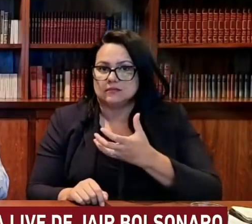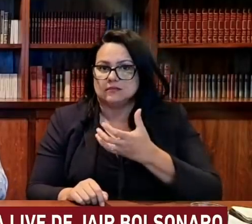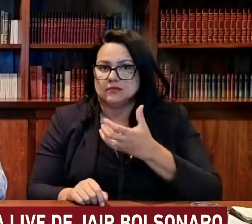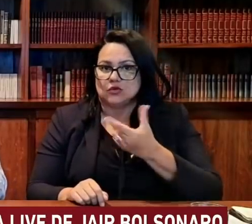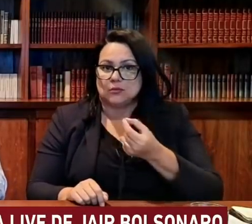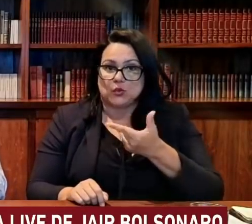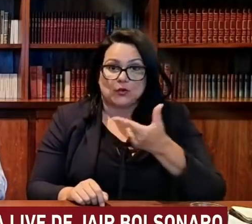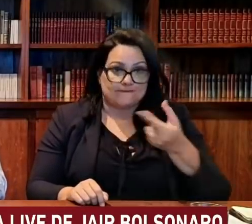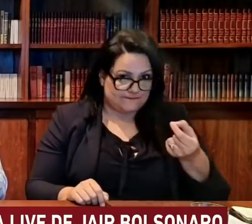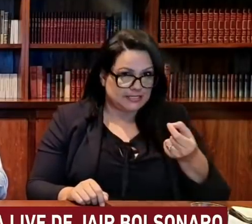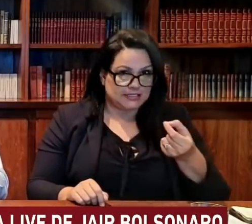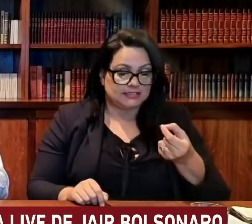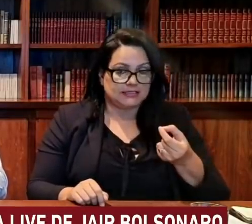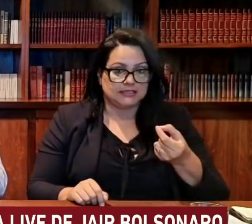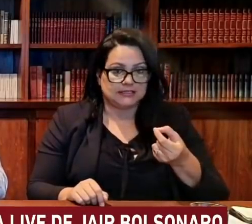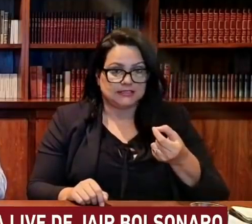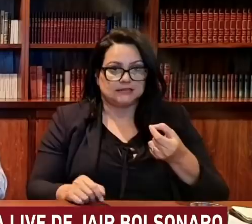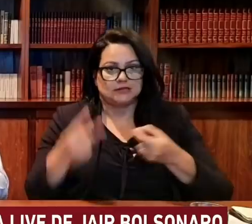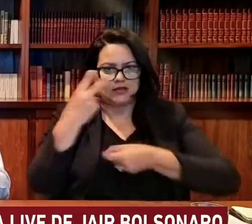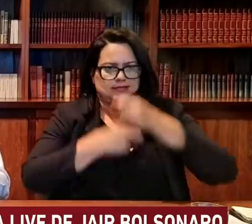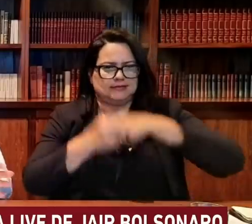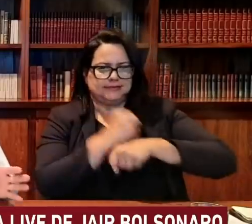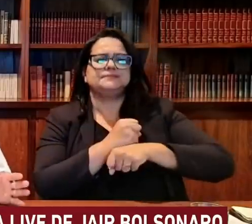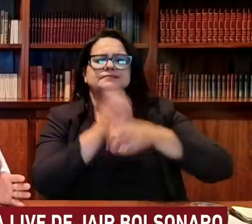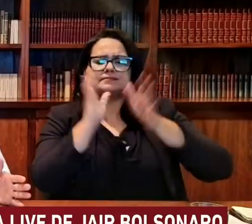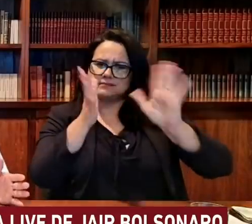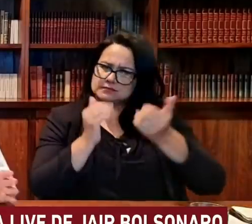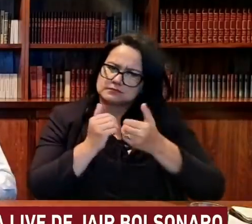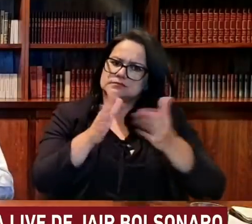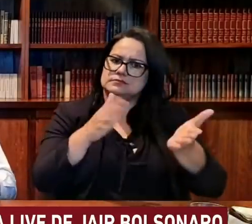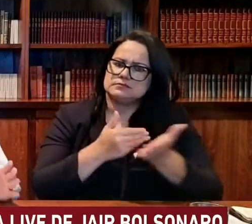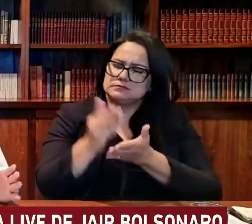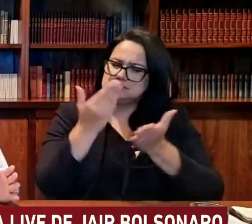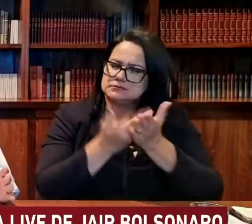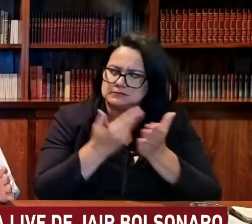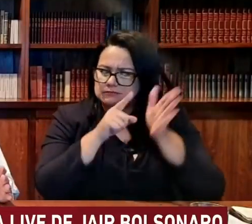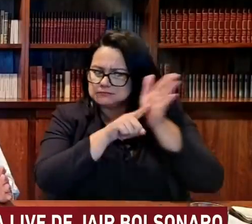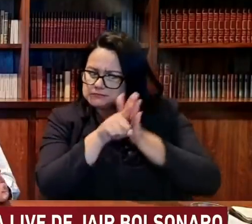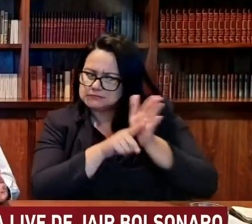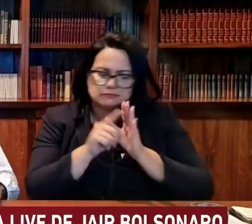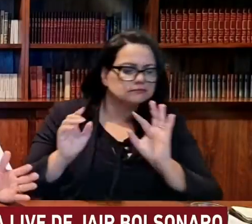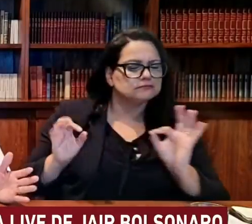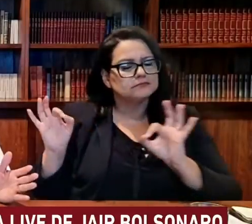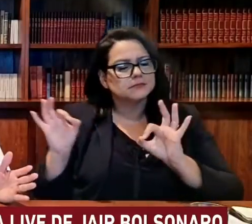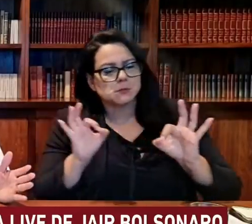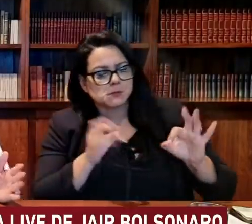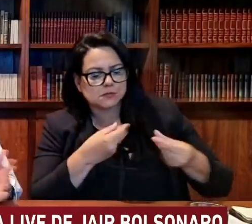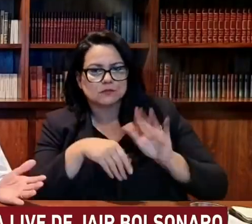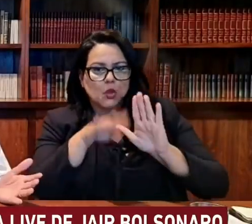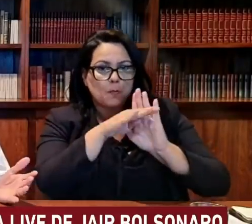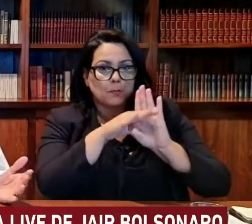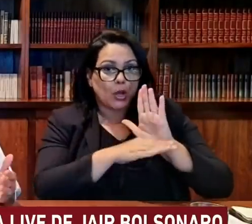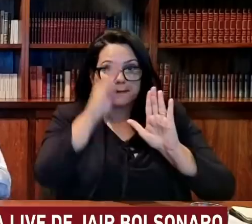de 20, o ano retrasado, nós já começamos a estudar um novo programa nacional